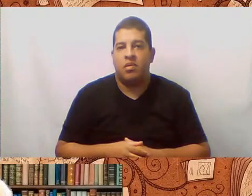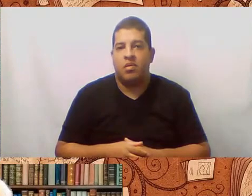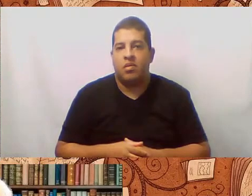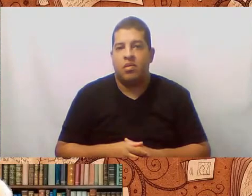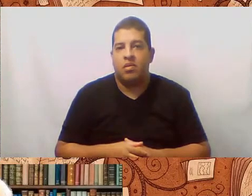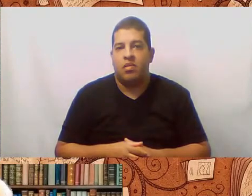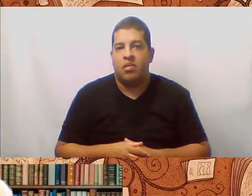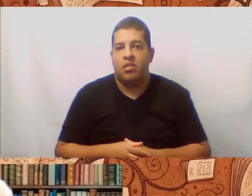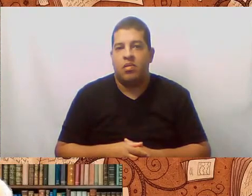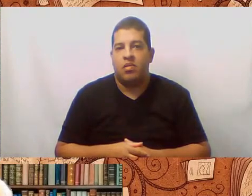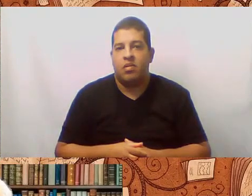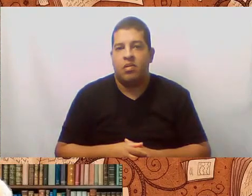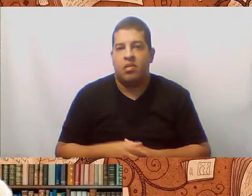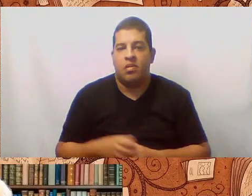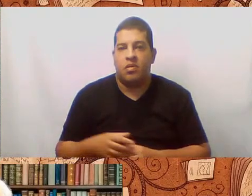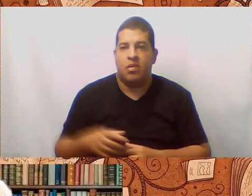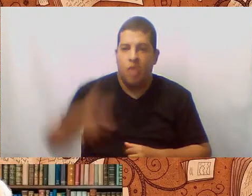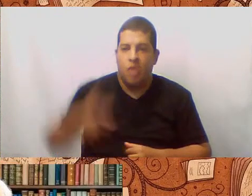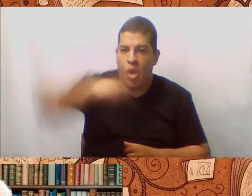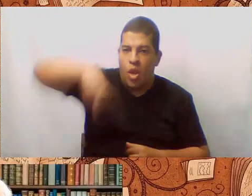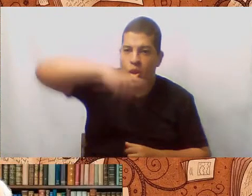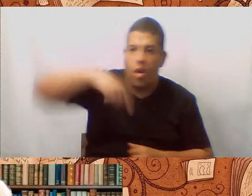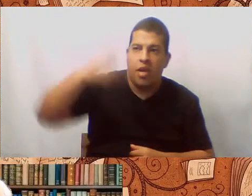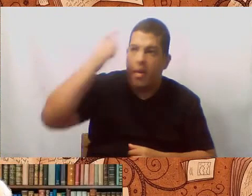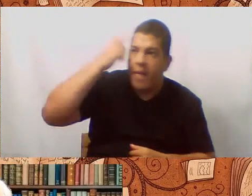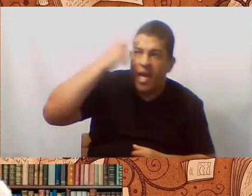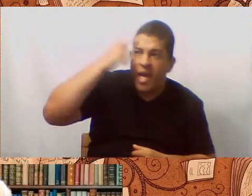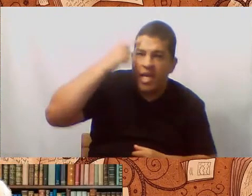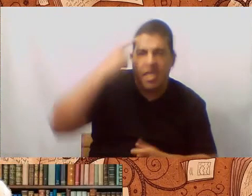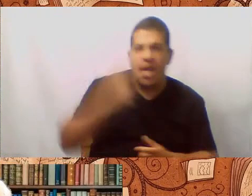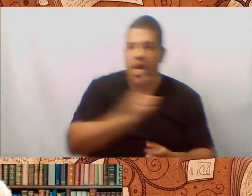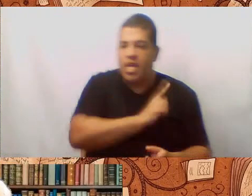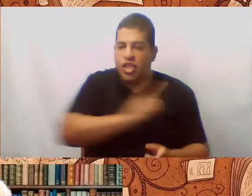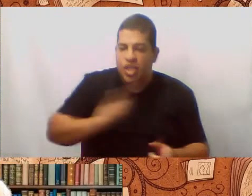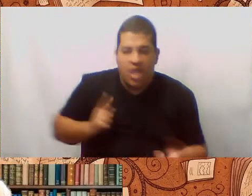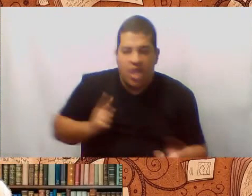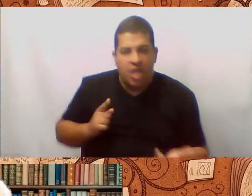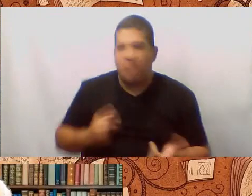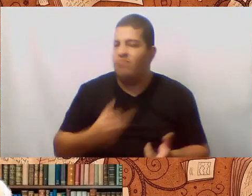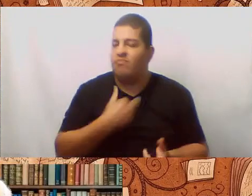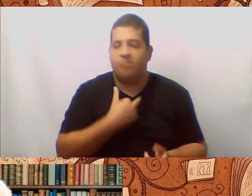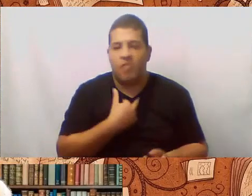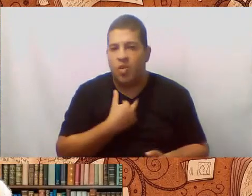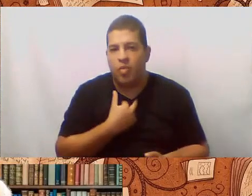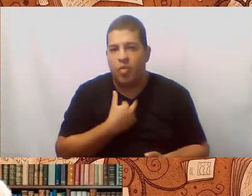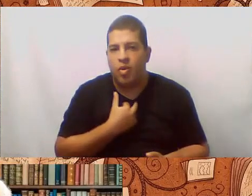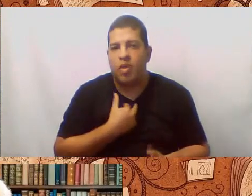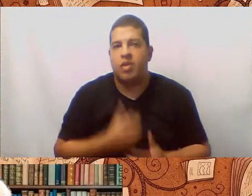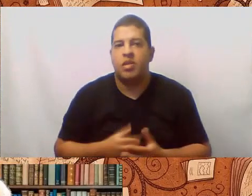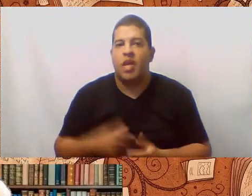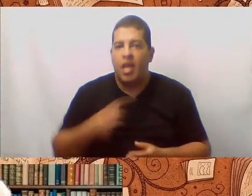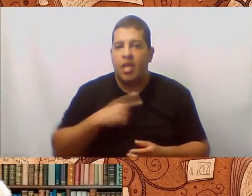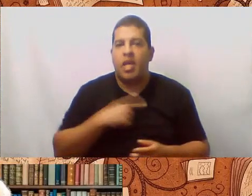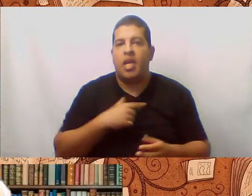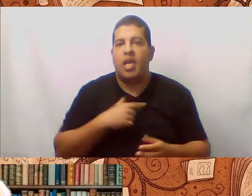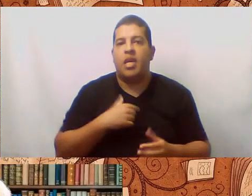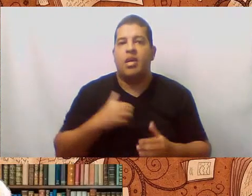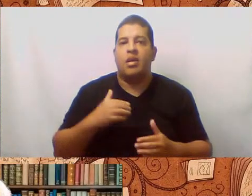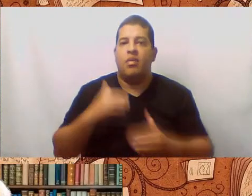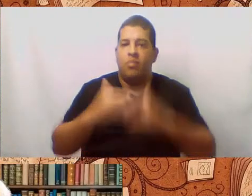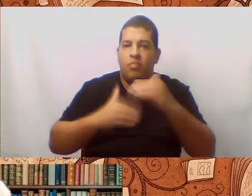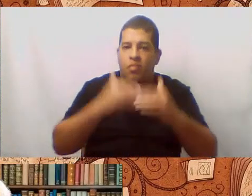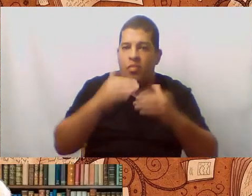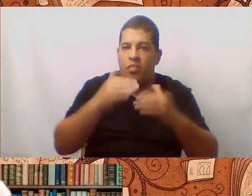como nós não podemos pensar as condições de gênero na exterioridade dos processos históricos,